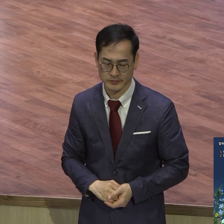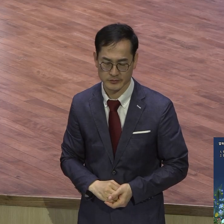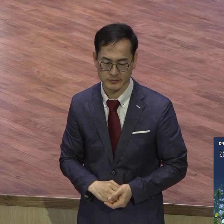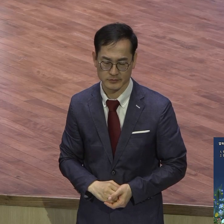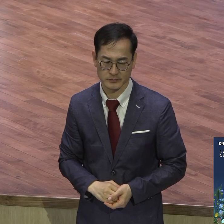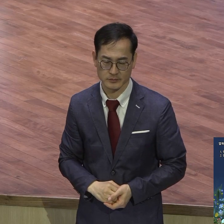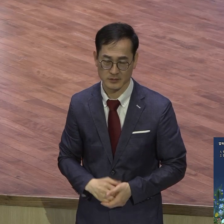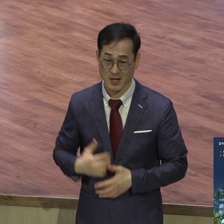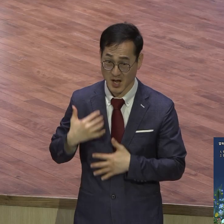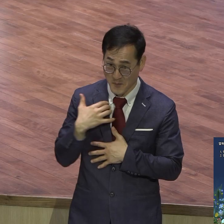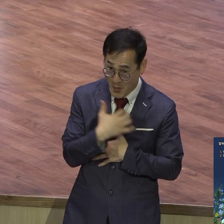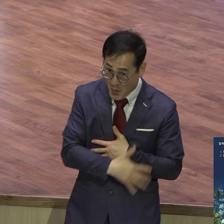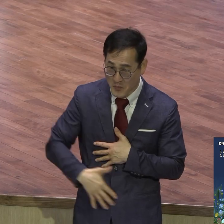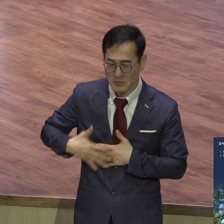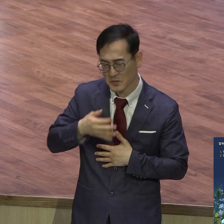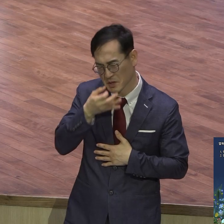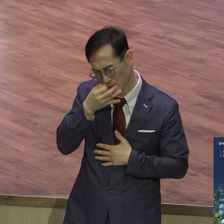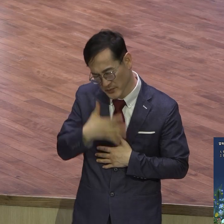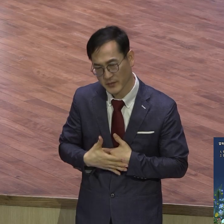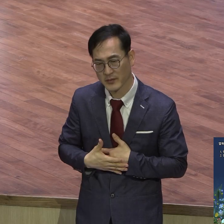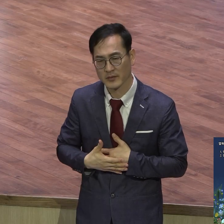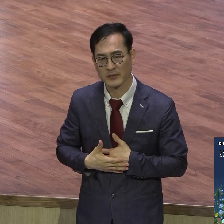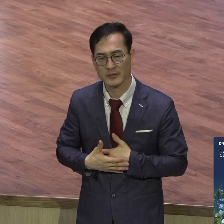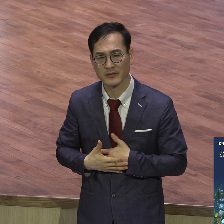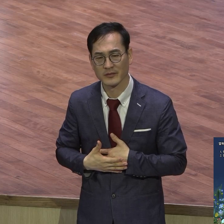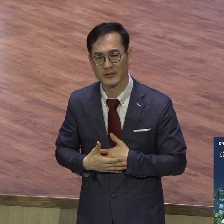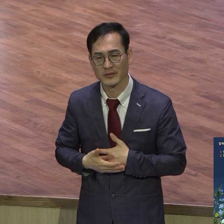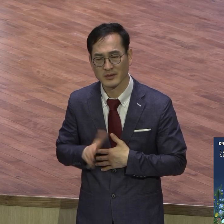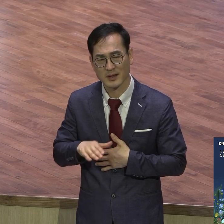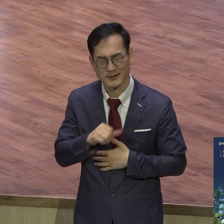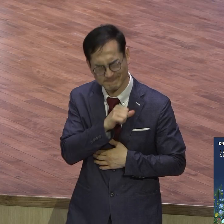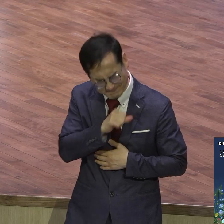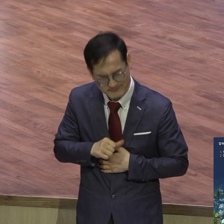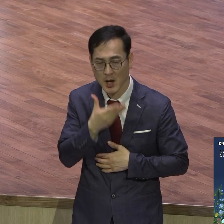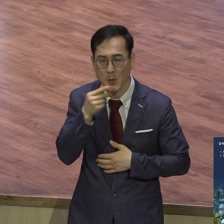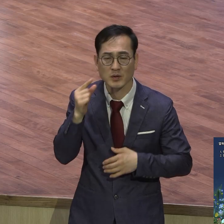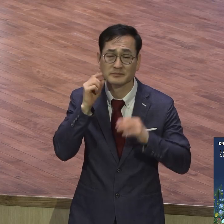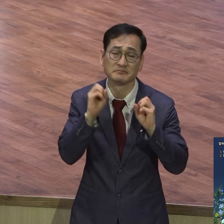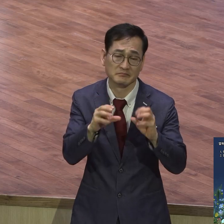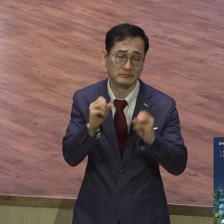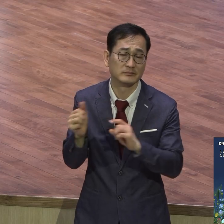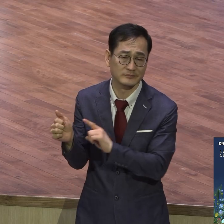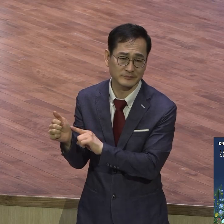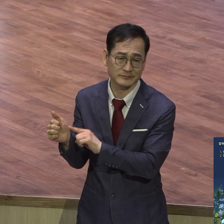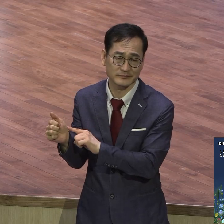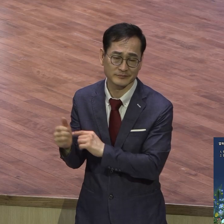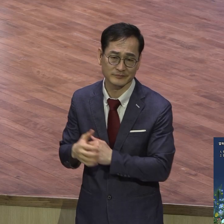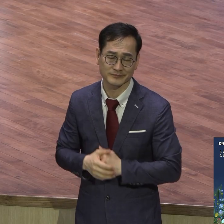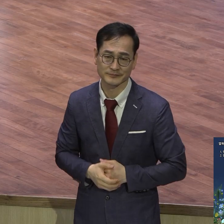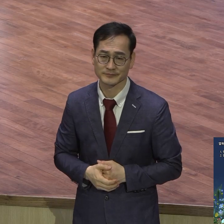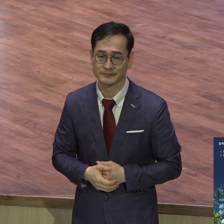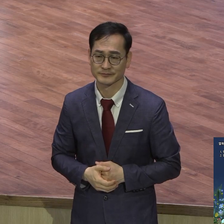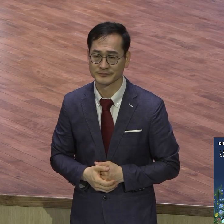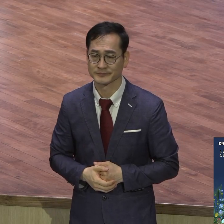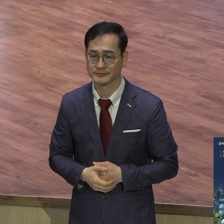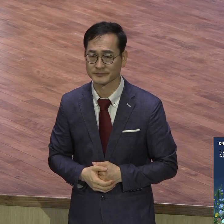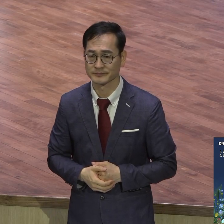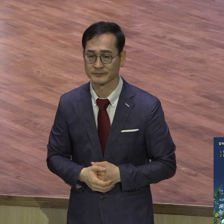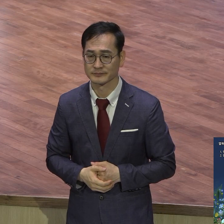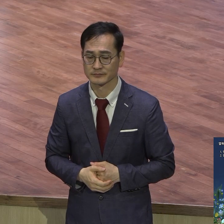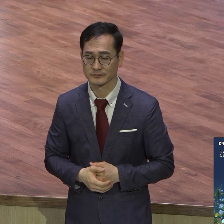육체를 가지기 때문에 그래요 여러분 그런 어려운 과정들을 교회 헌신도 마찬가지예요 교회